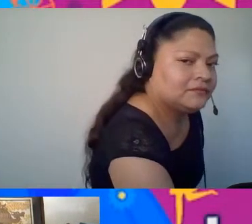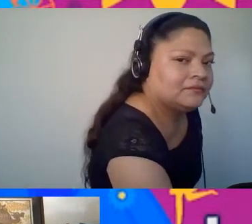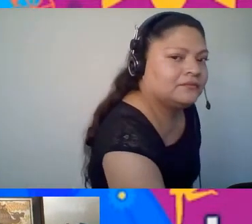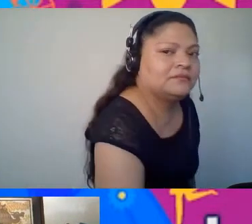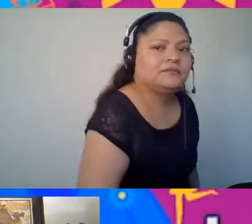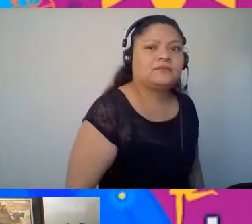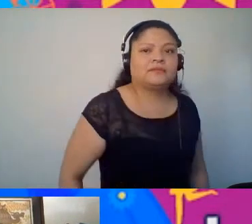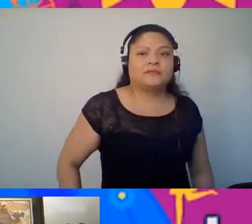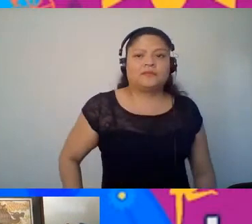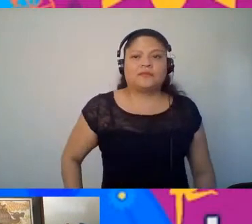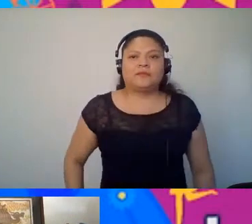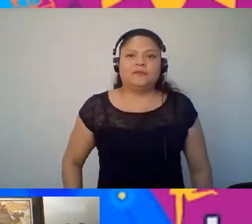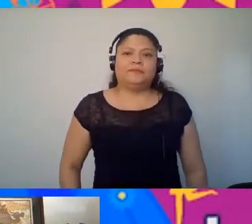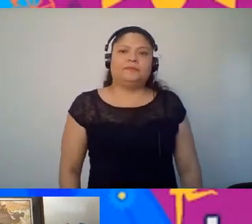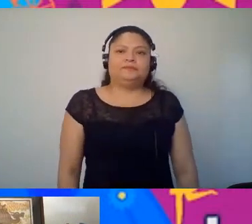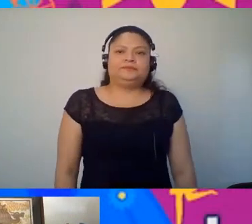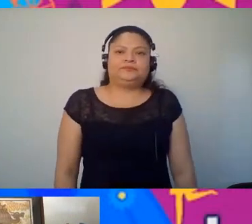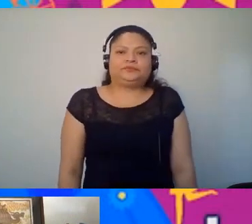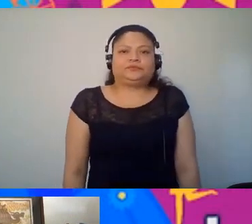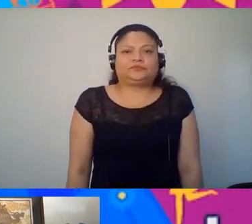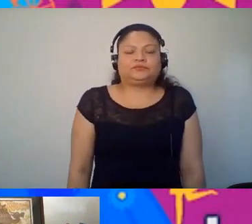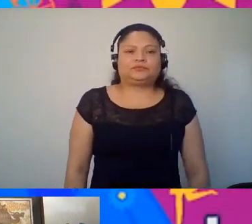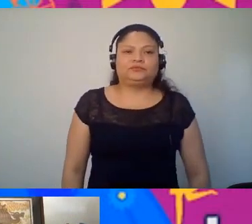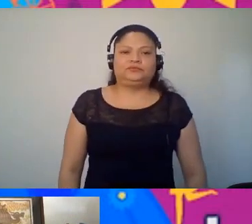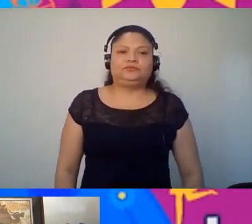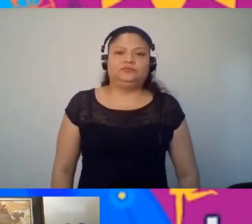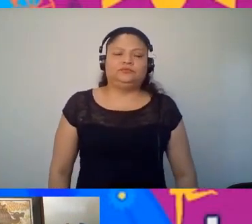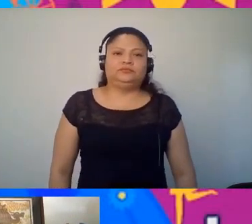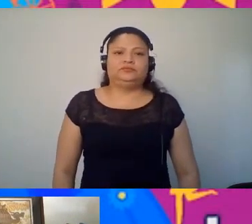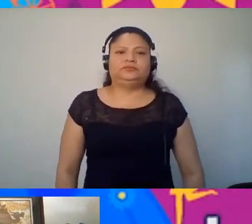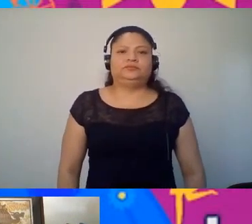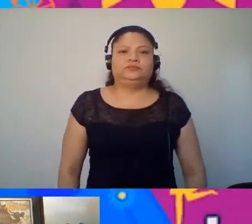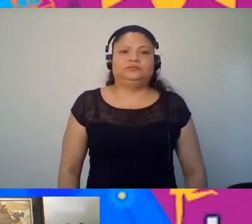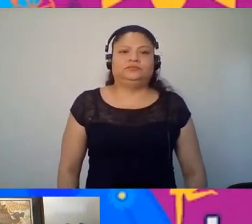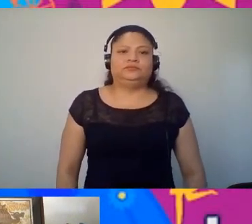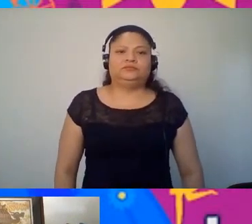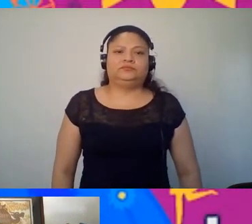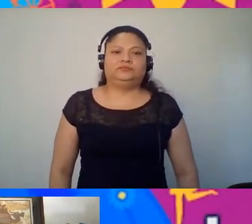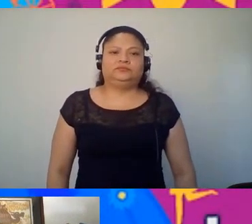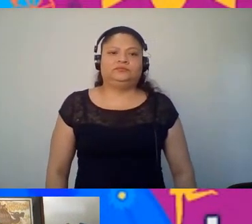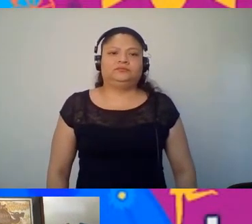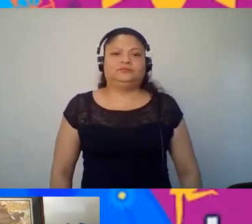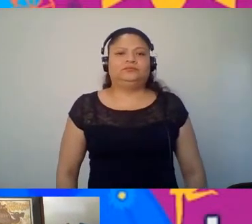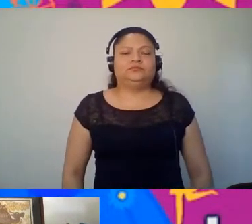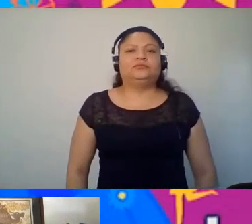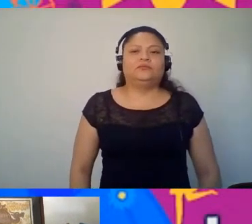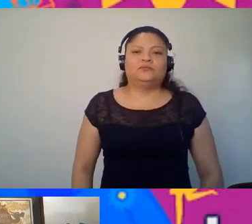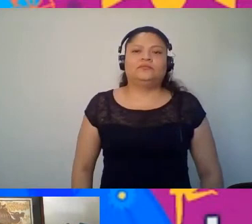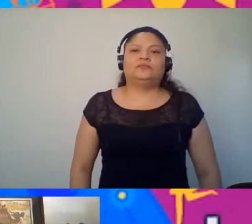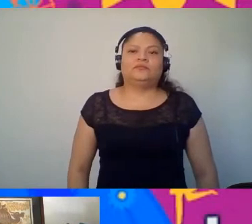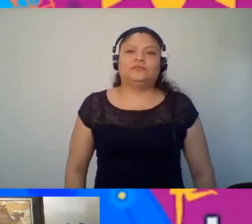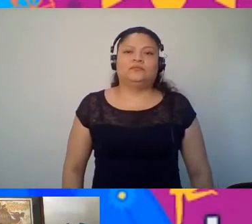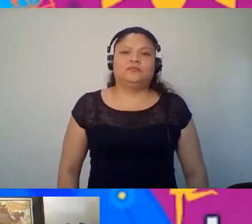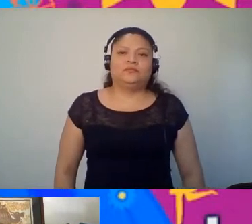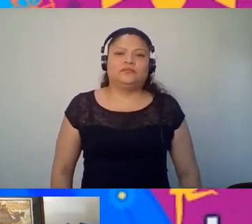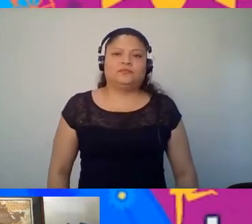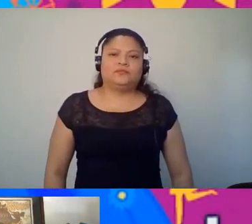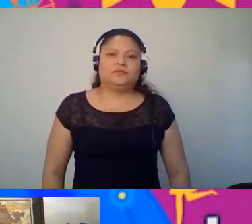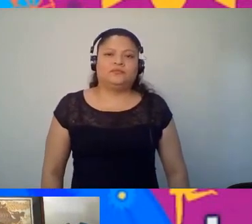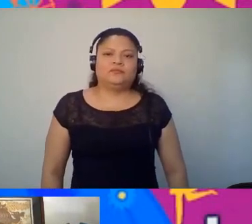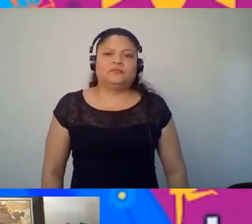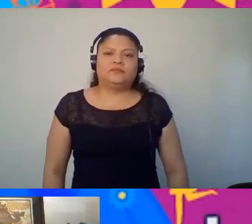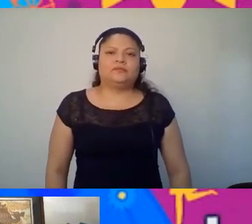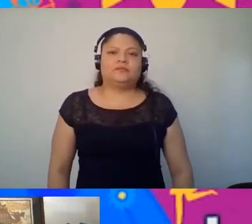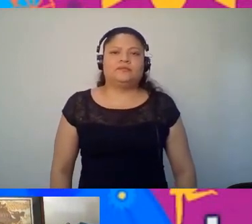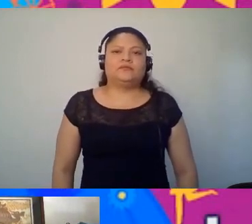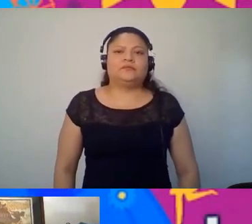más especializado, como en una licenciatura, pues ahí sí, de preferencia que sea más ad hoc. Igual, si, por ejemplo,